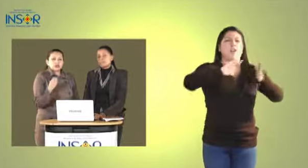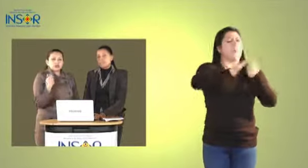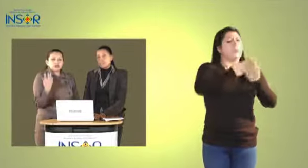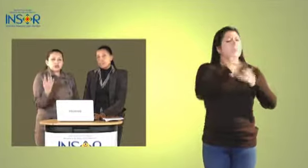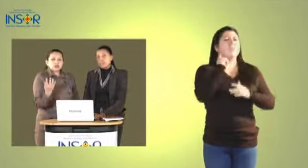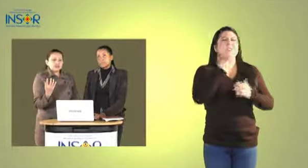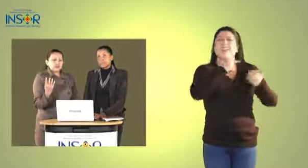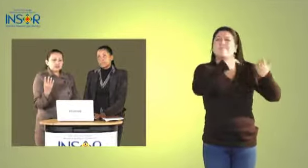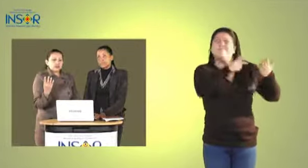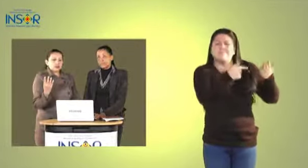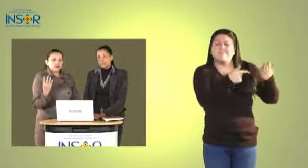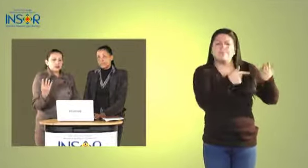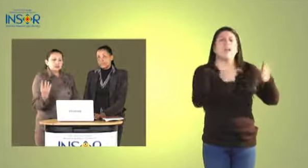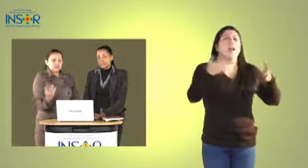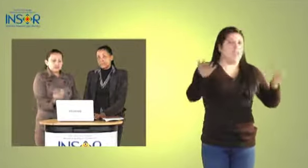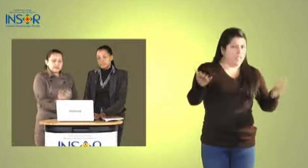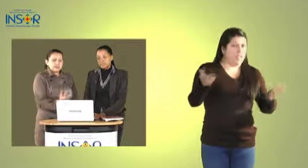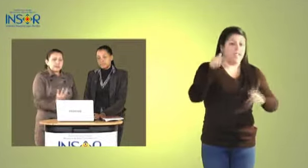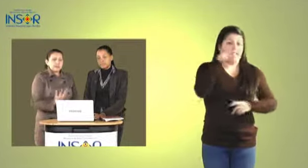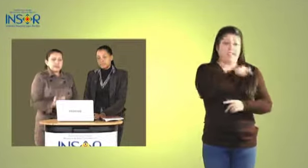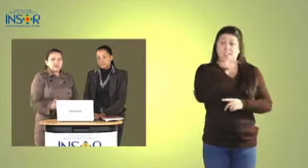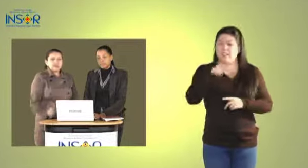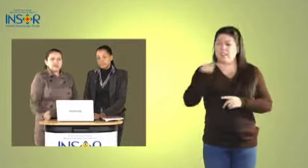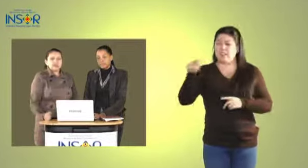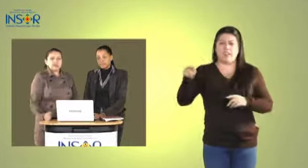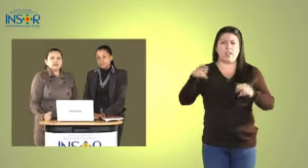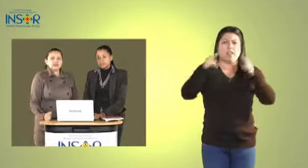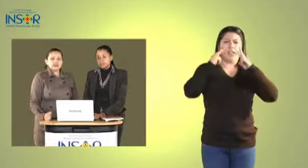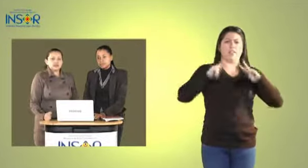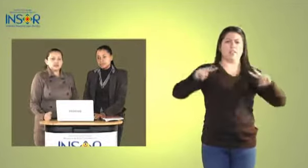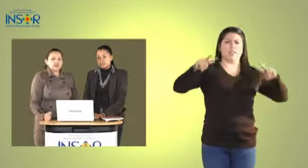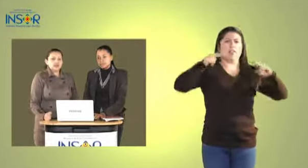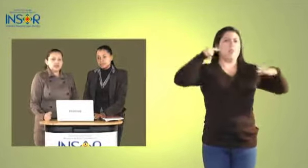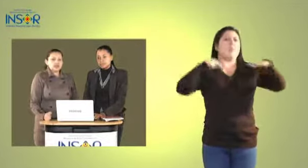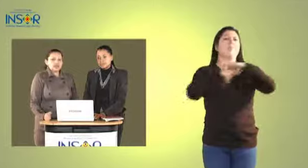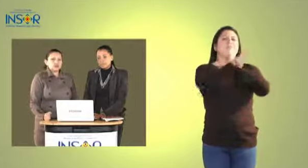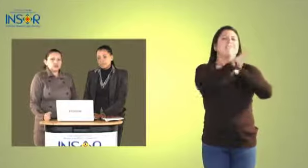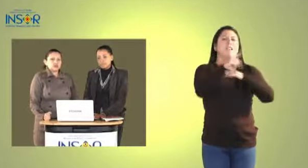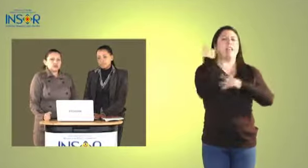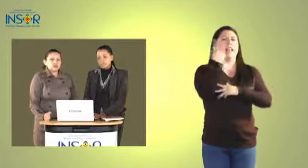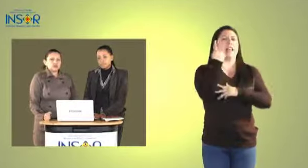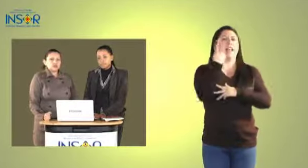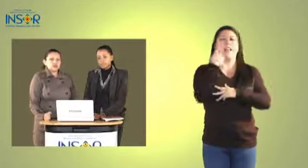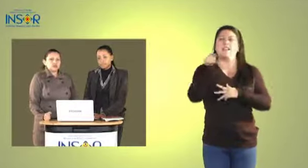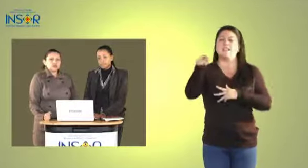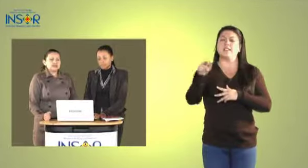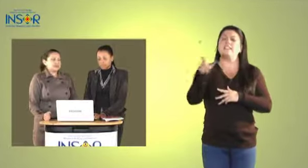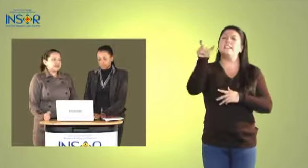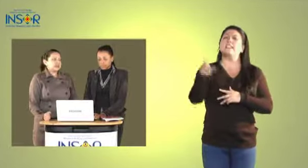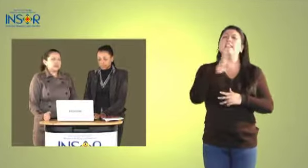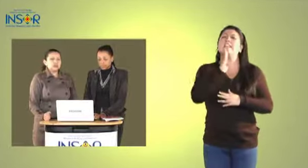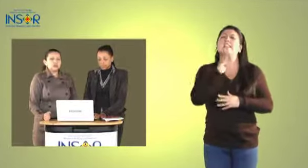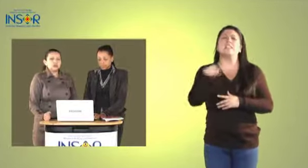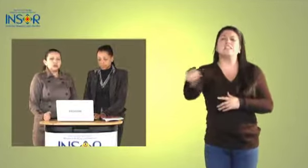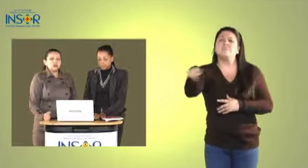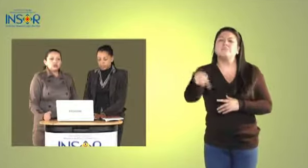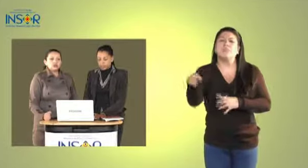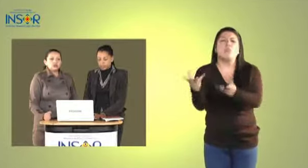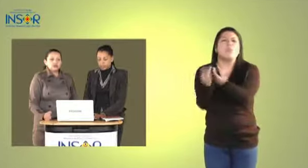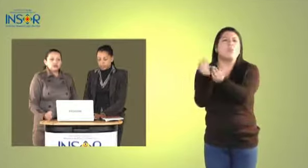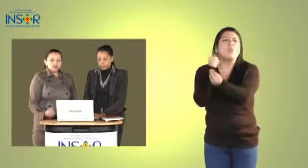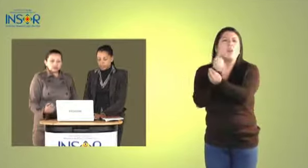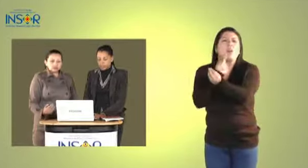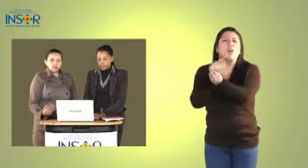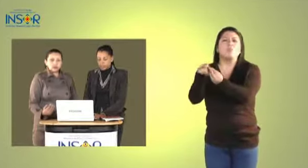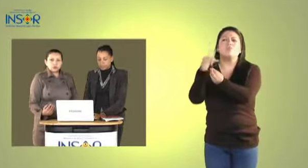sorda, todos esos temas, y tenemos como esa mirada general de quiénes son ellos y cuáles son sus necesidades y cuáles son